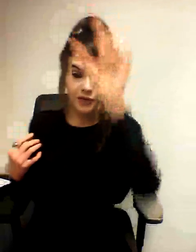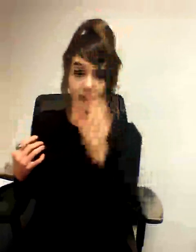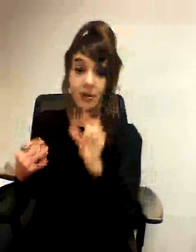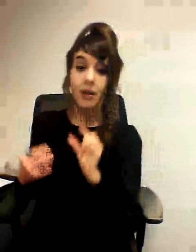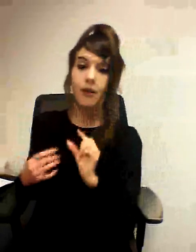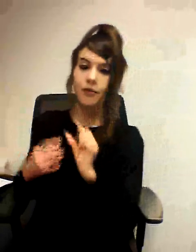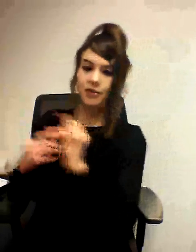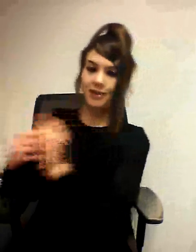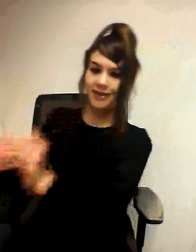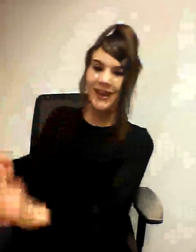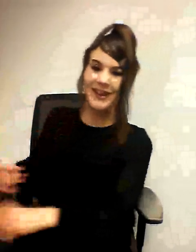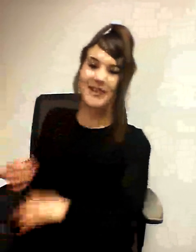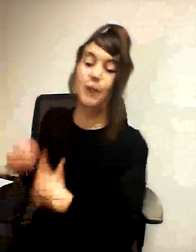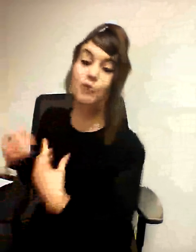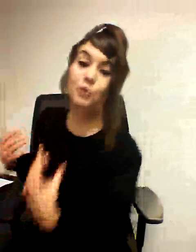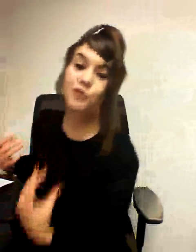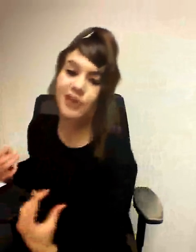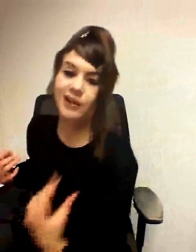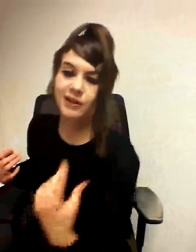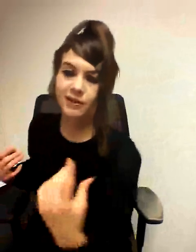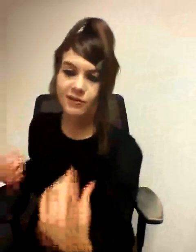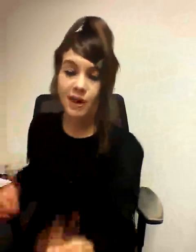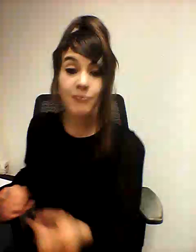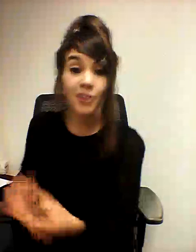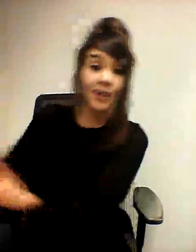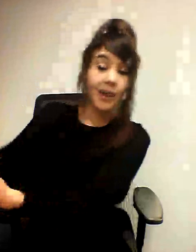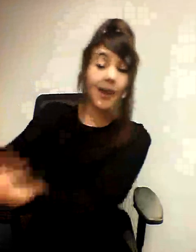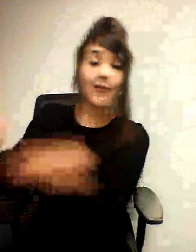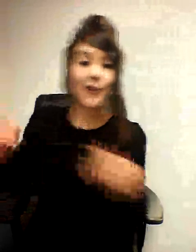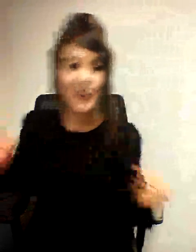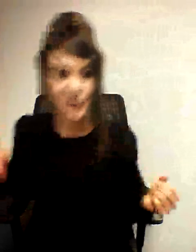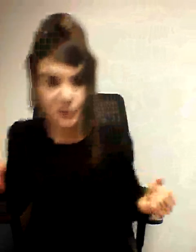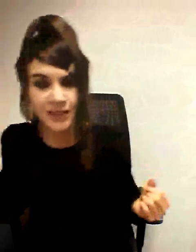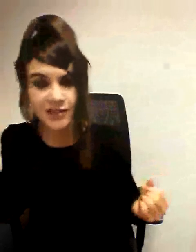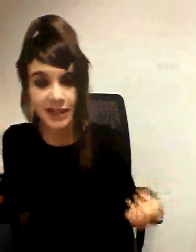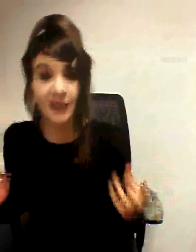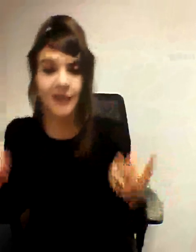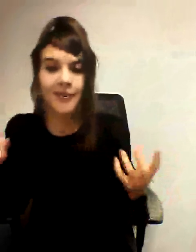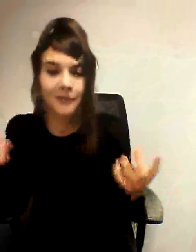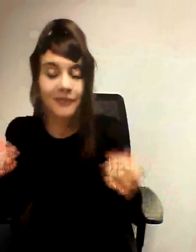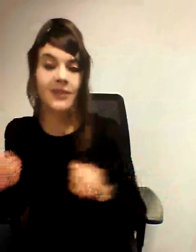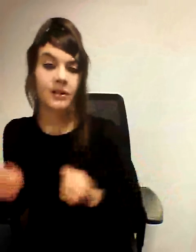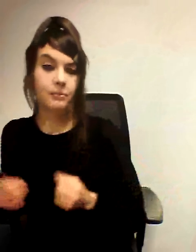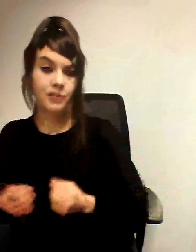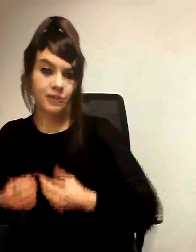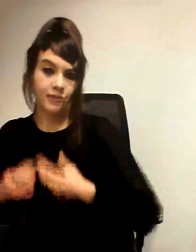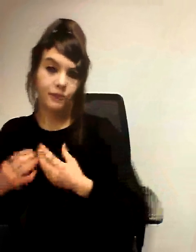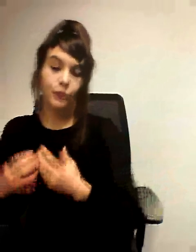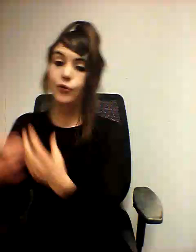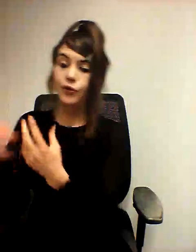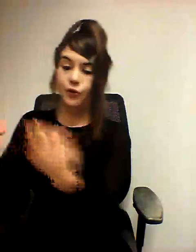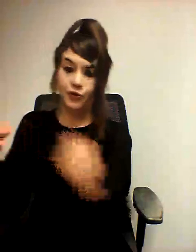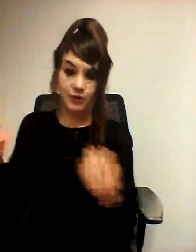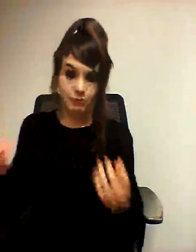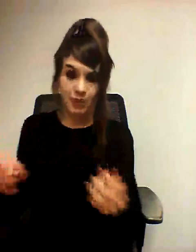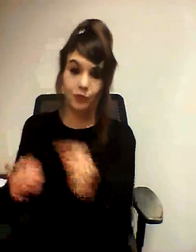in je alvleesklier, de absorptiecellen in je darmwand en je spiercellen, niet in het bezit van voldoende vocht en bouwstoffen